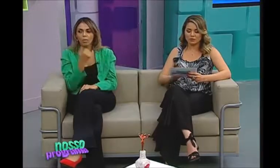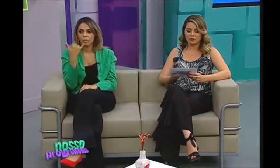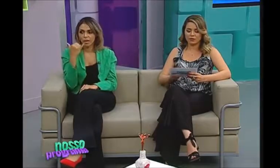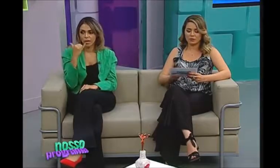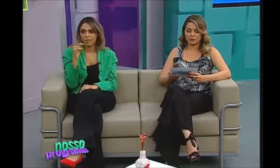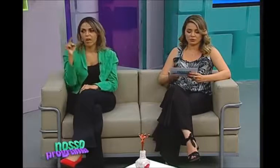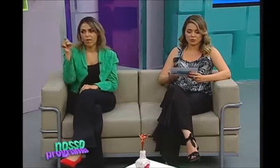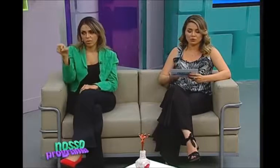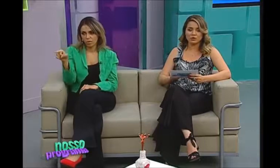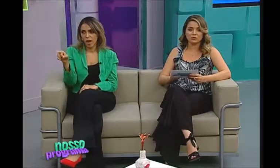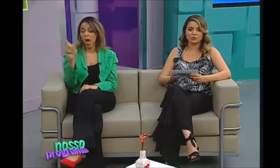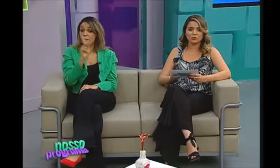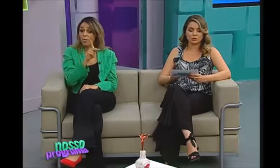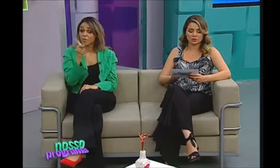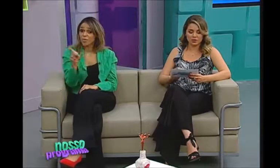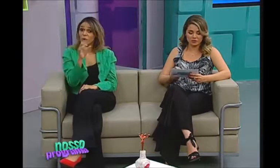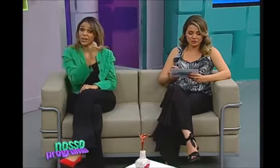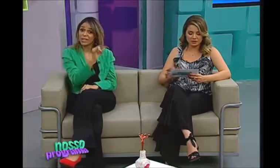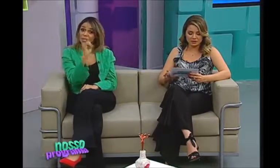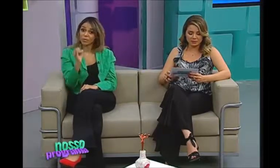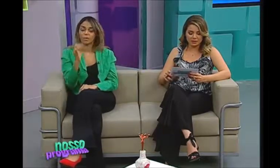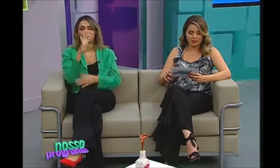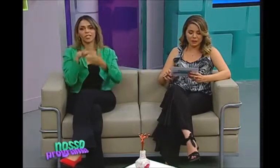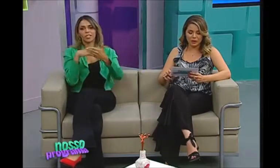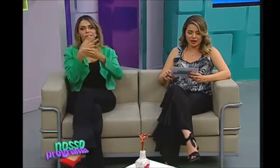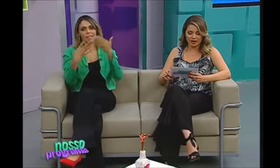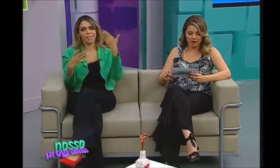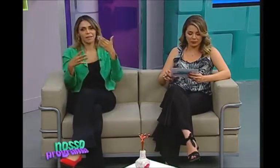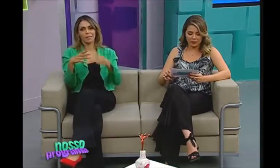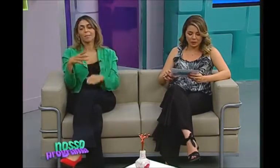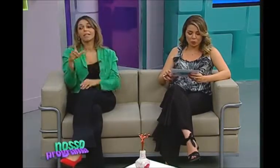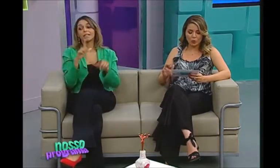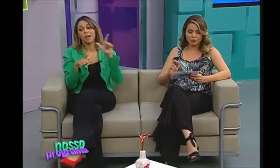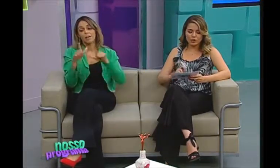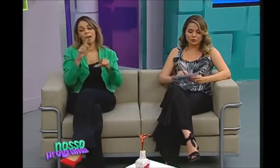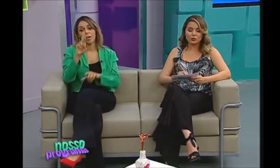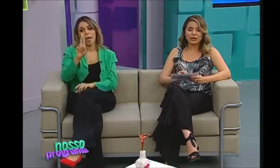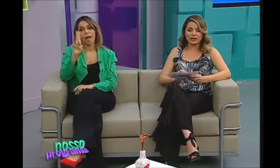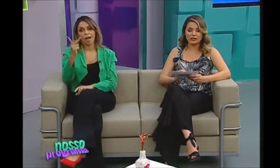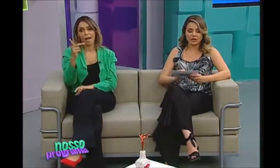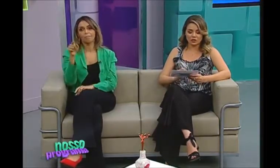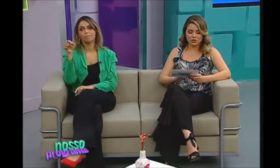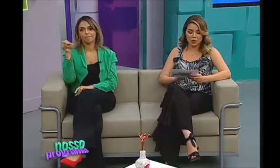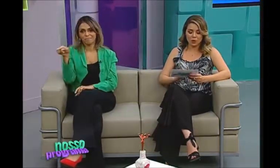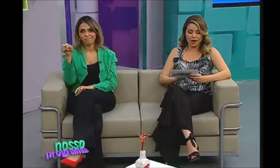Fiani, que é professor e instrutor de Libras e trabalha também com RH. O contato dele, gente, é o